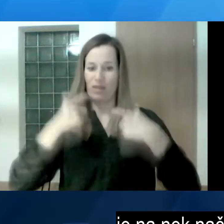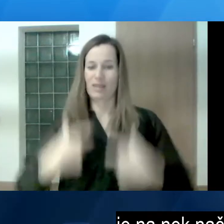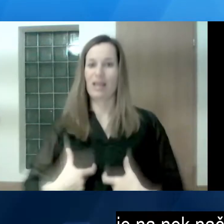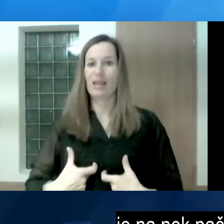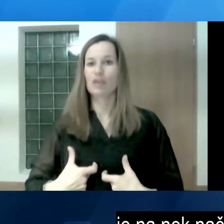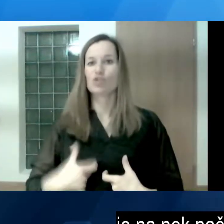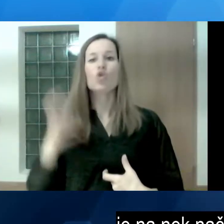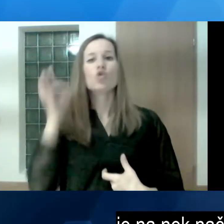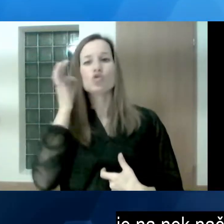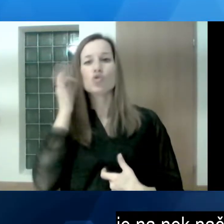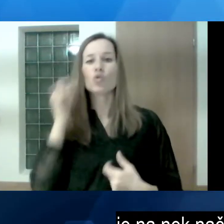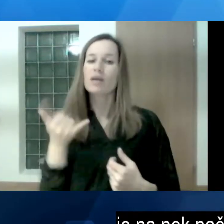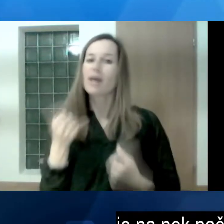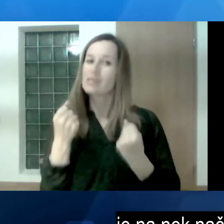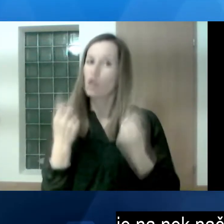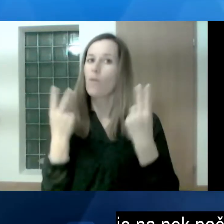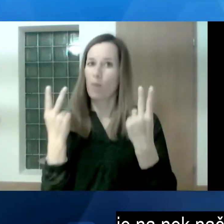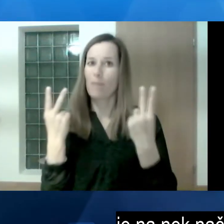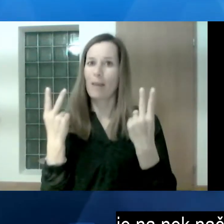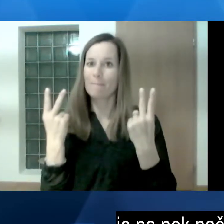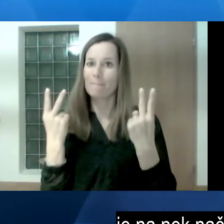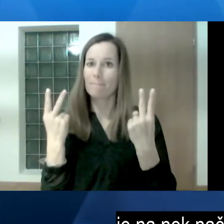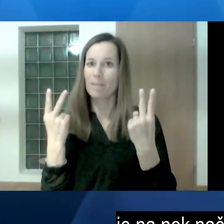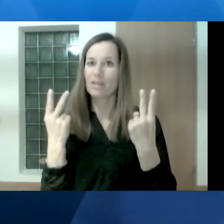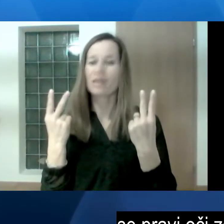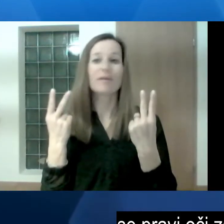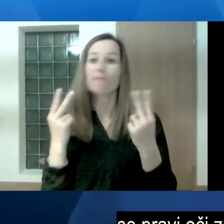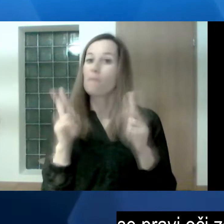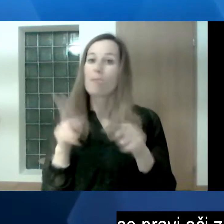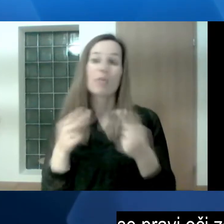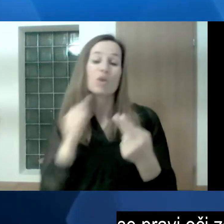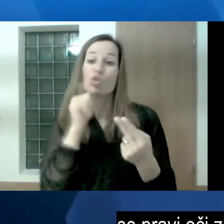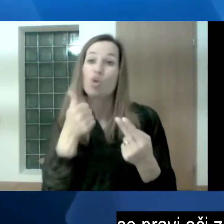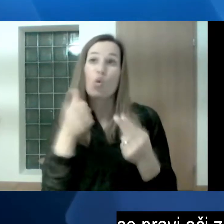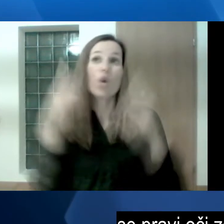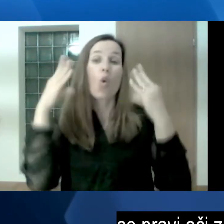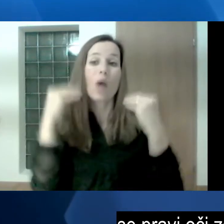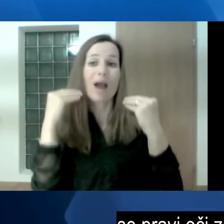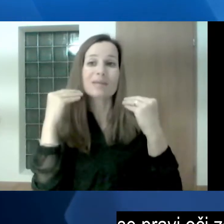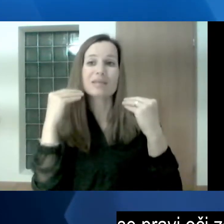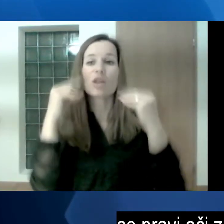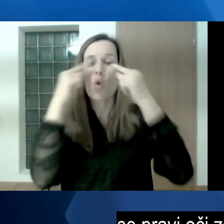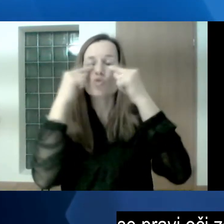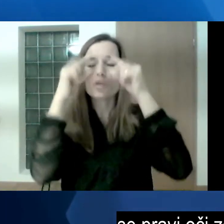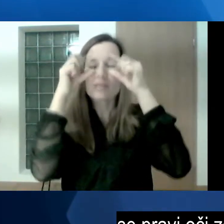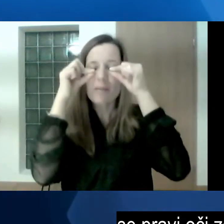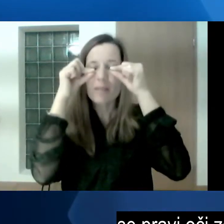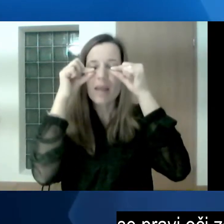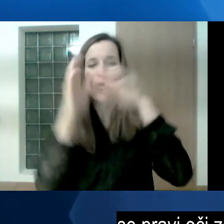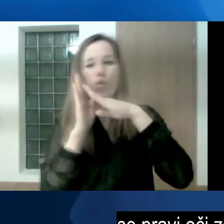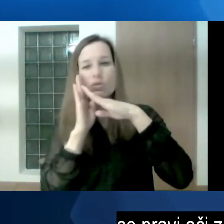zelo pomemben in ga ne moremo nikdar izključiti. Se pravi, oči zapremo, ko spimo, ne čutimo